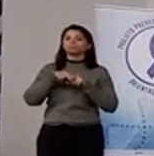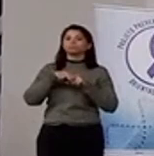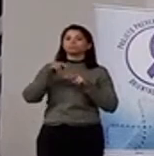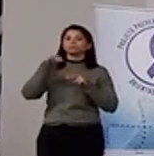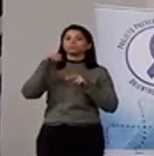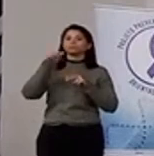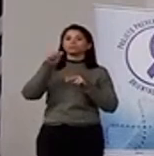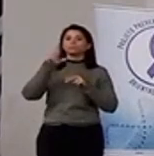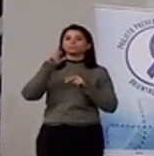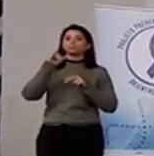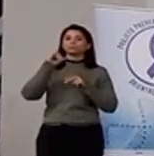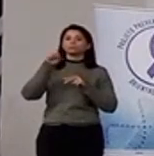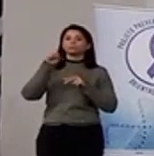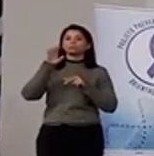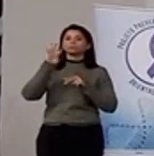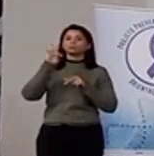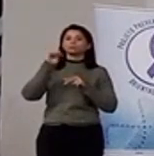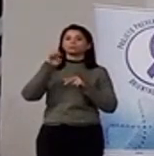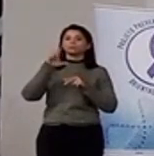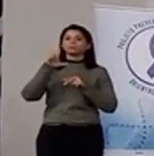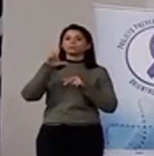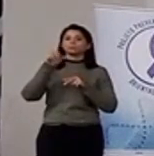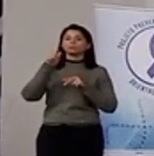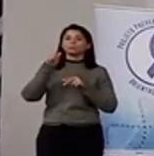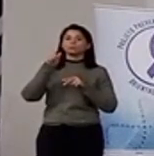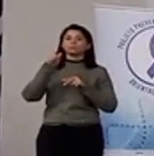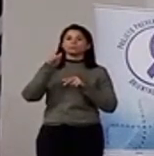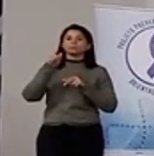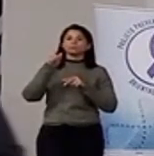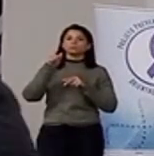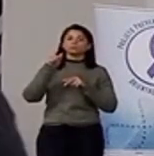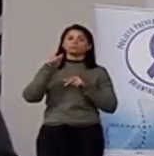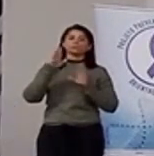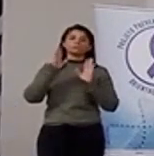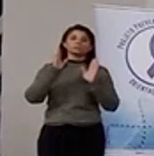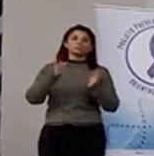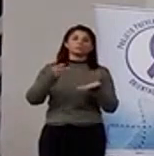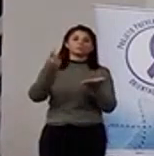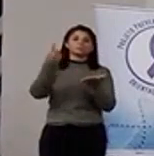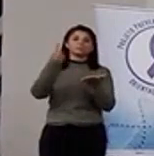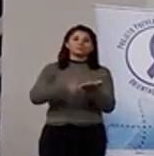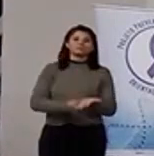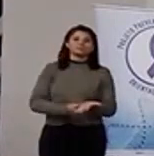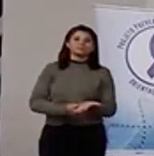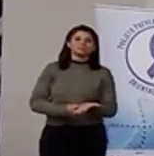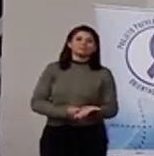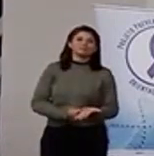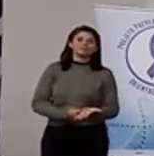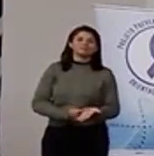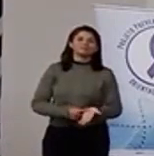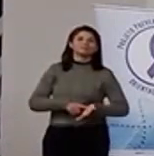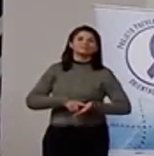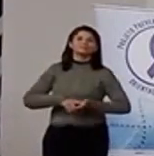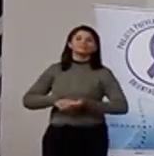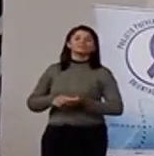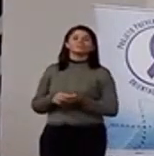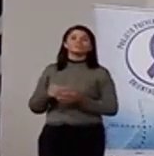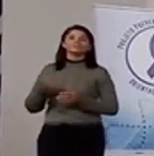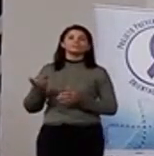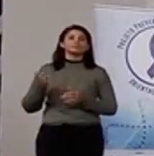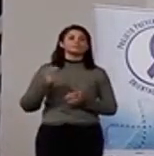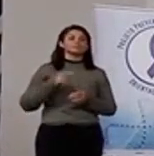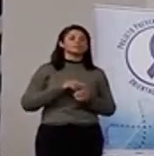contato dela? Já está? Você já passou com a Maristela? Ok. Tá, ok.